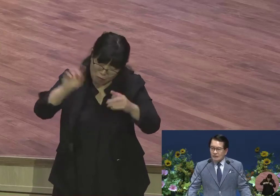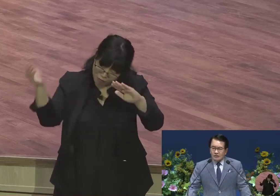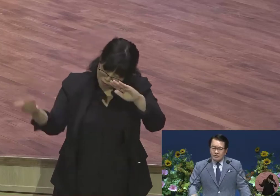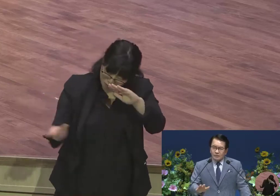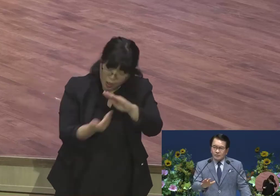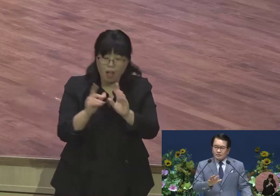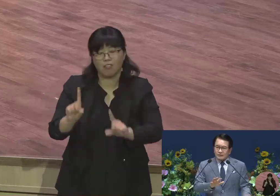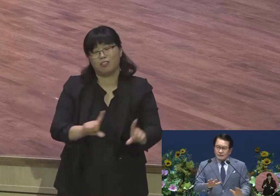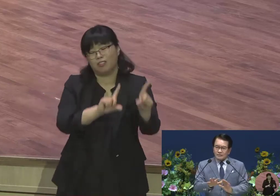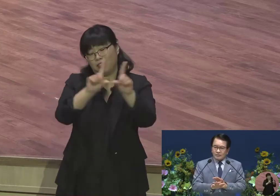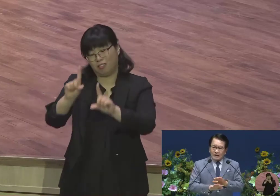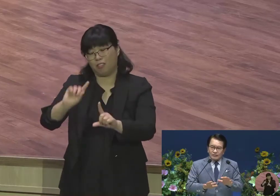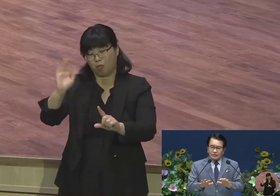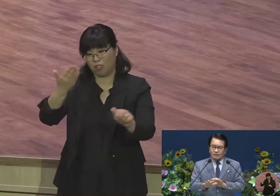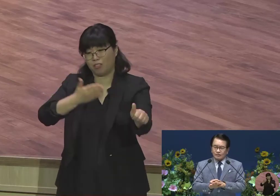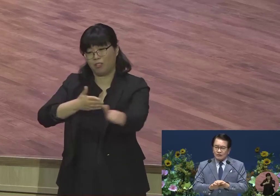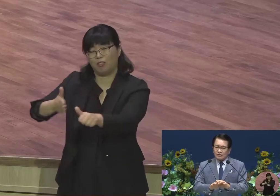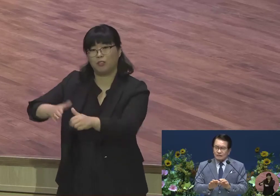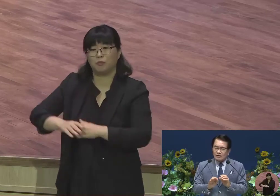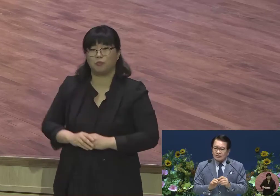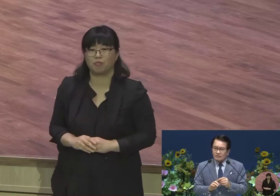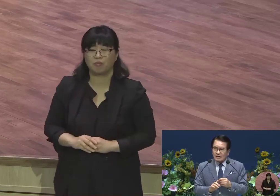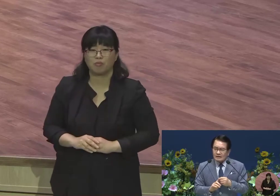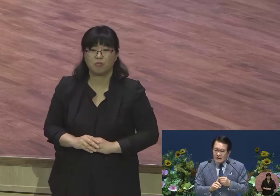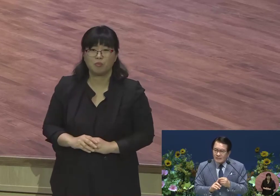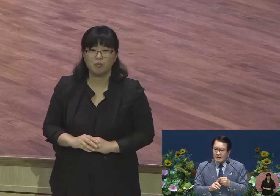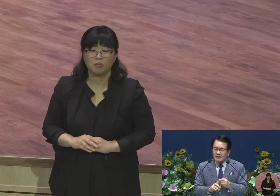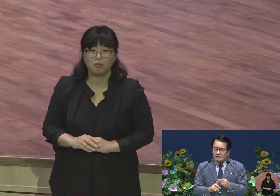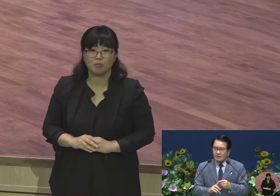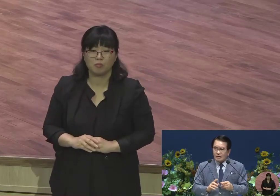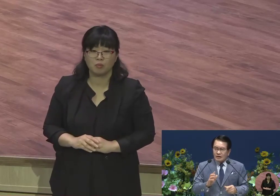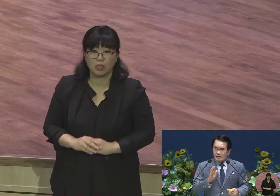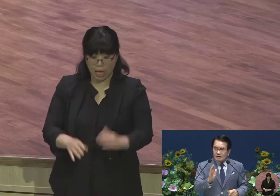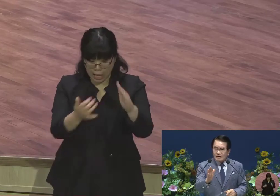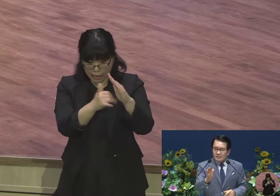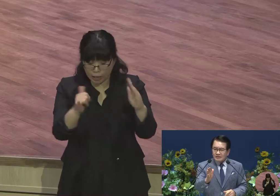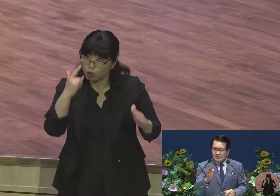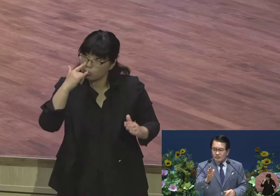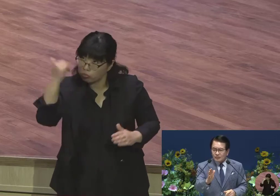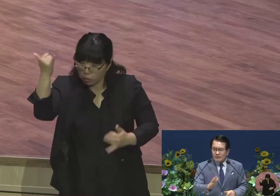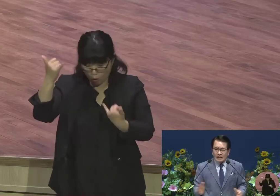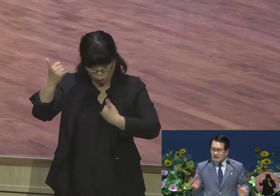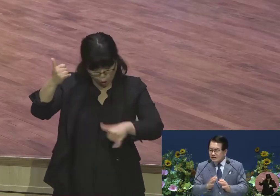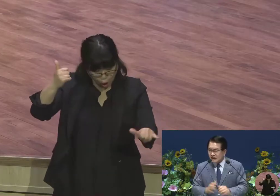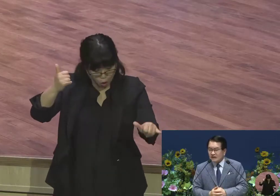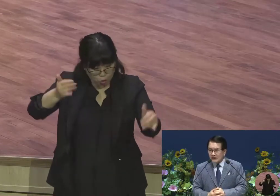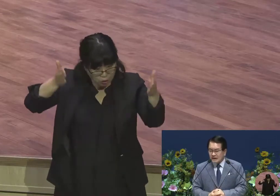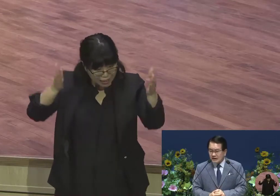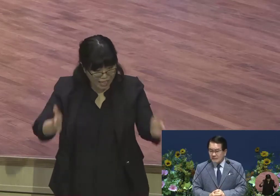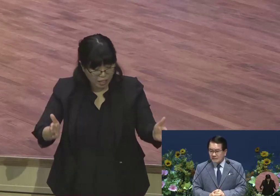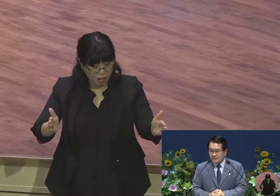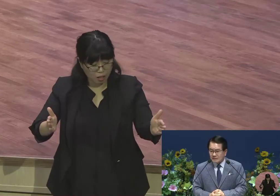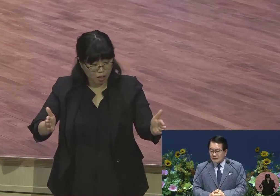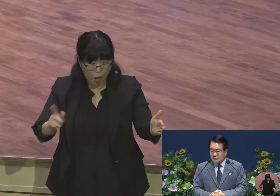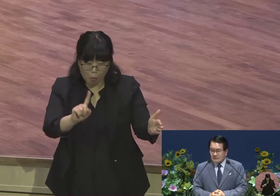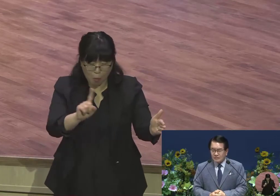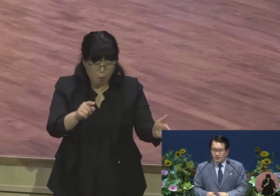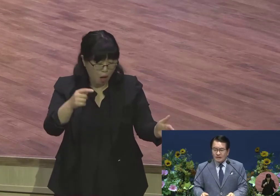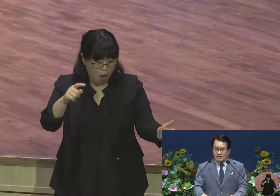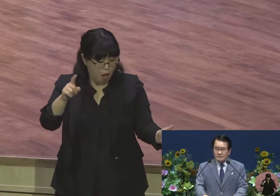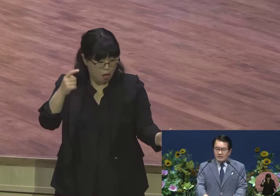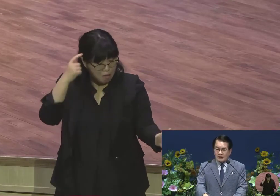서로가 부부사 가족들 중에 영적으로 한 사람만 계셔도 영적인 메시지를 주면 다 정신 차린다니까요